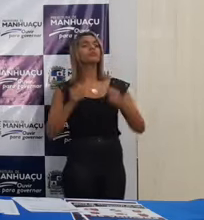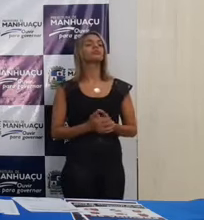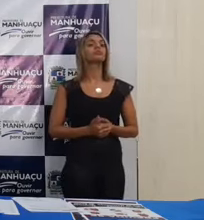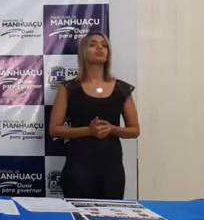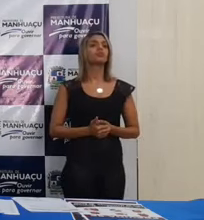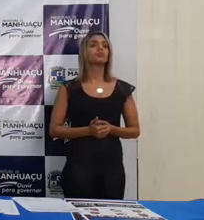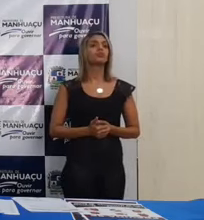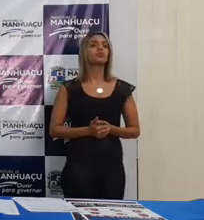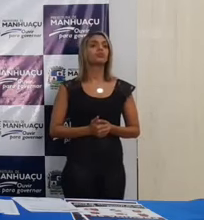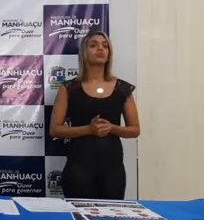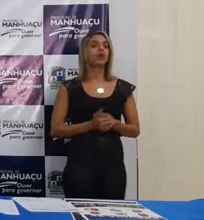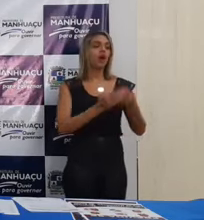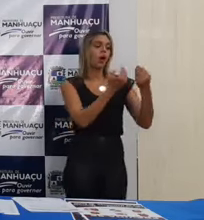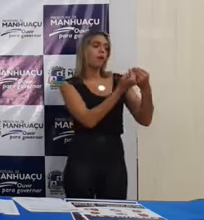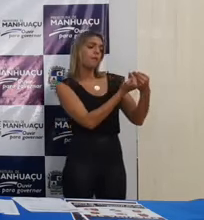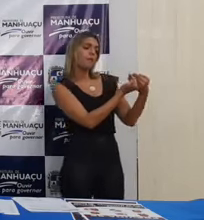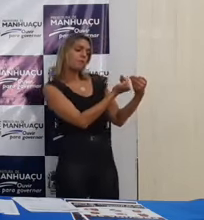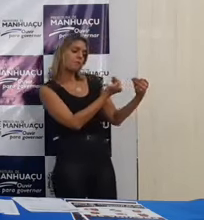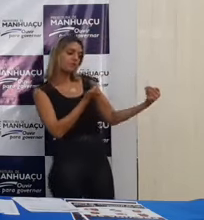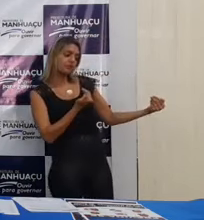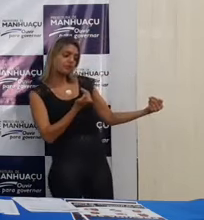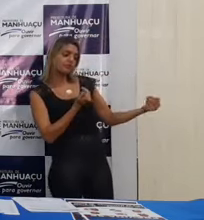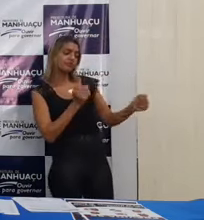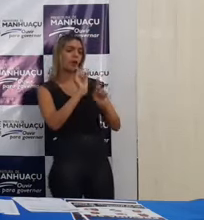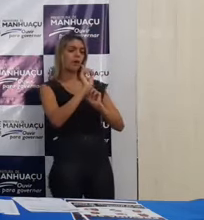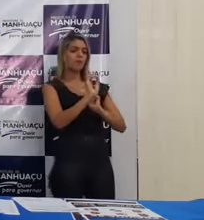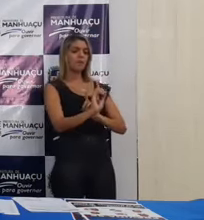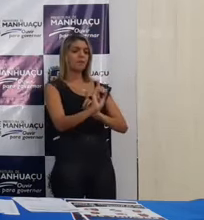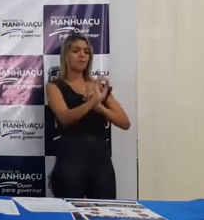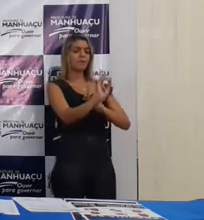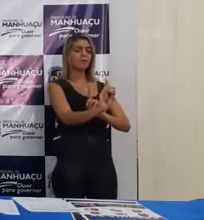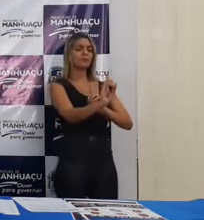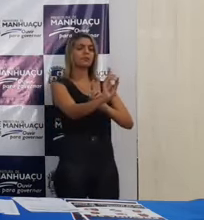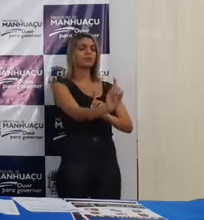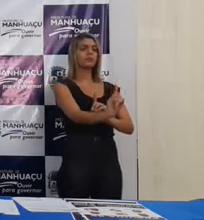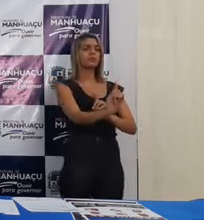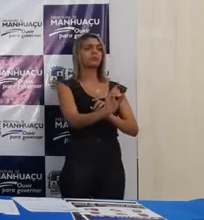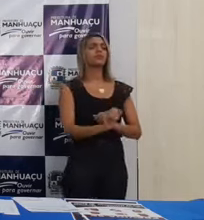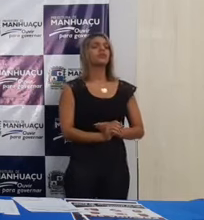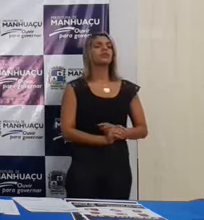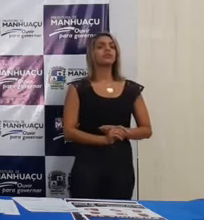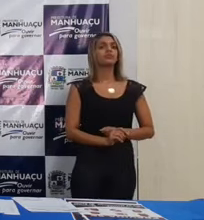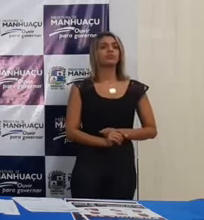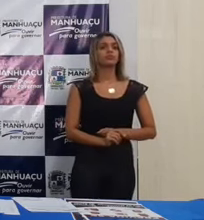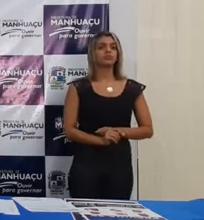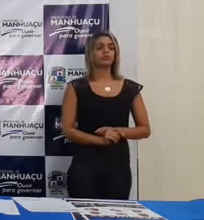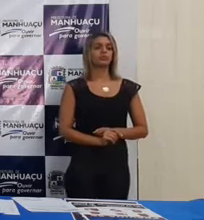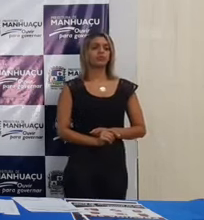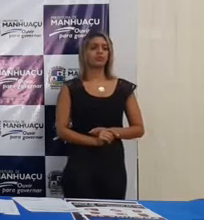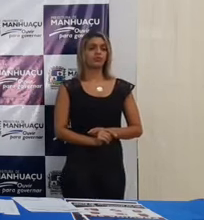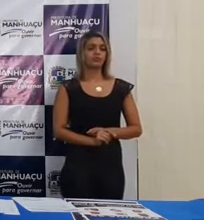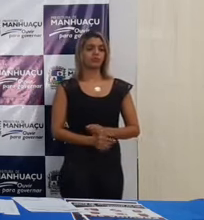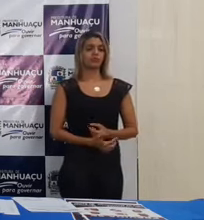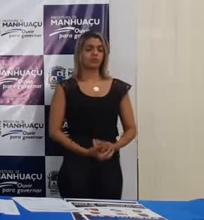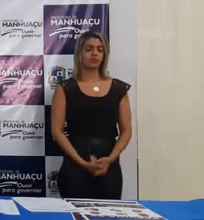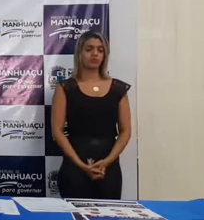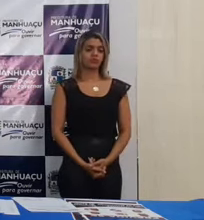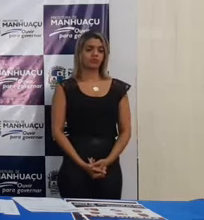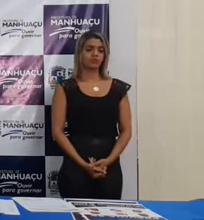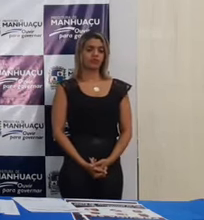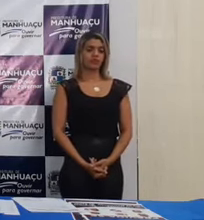eles que mantenham o distanciamento. Mas todo apoio nesse momento é imprescindível. Porque nós temos aquelas pessoas, os